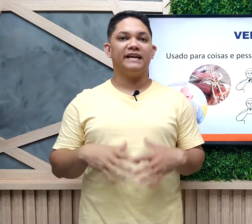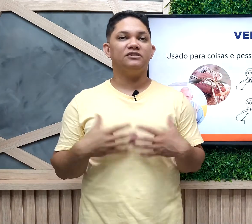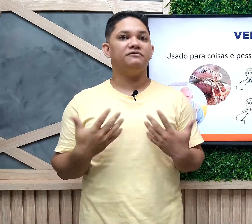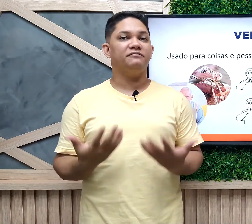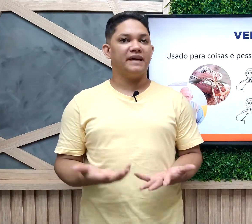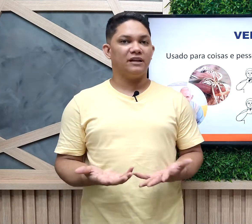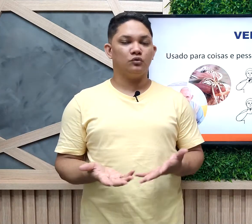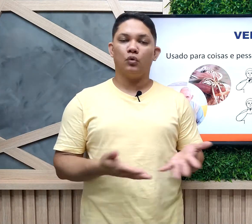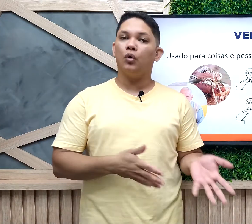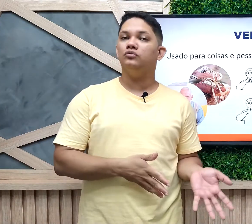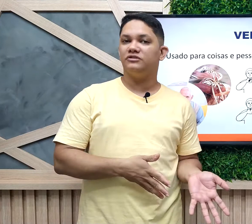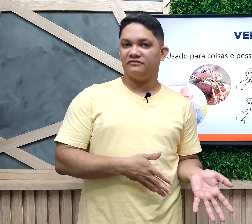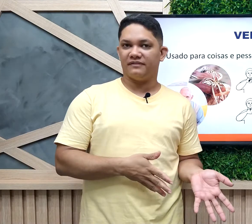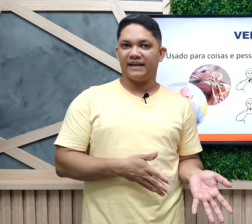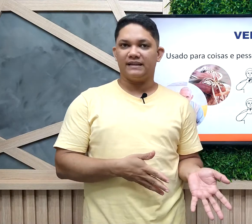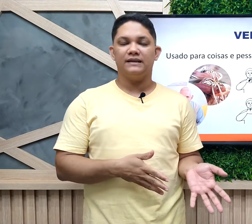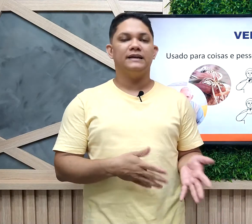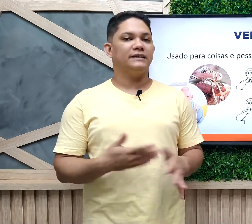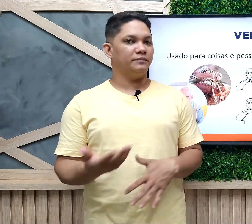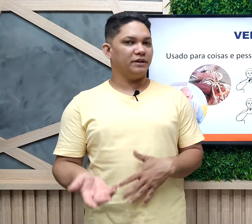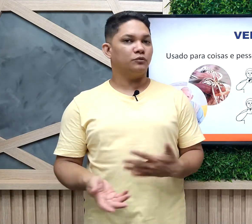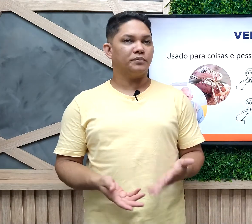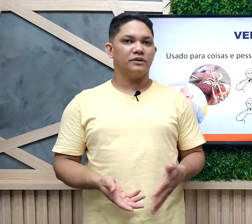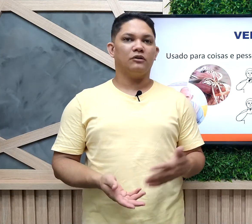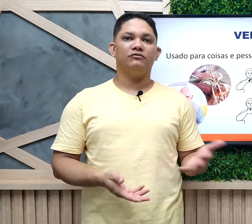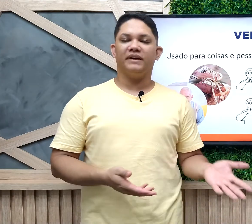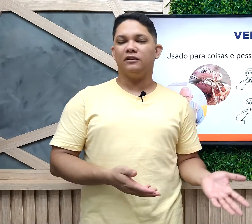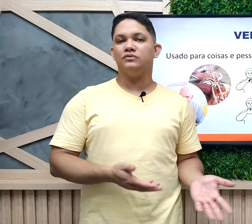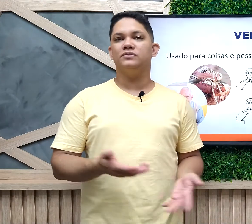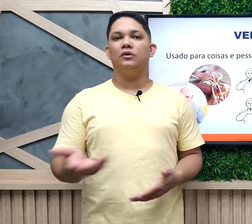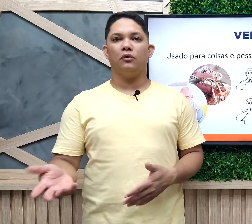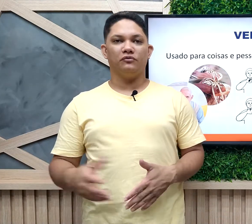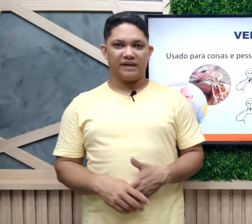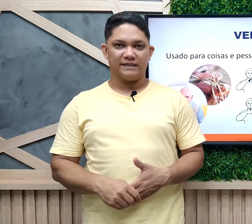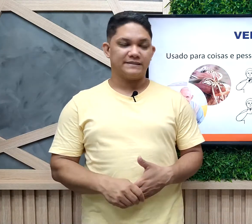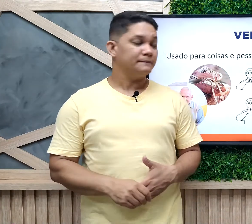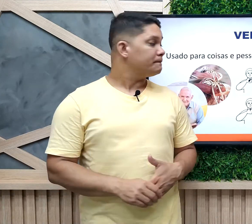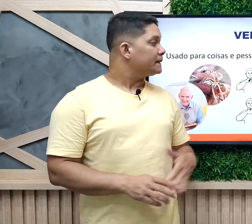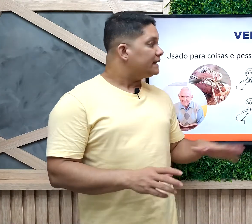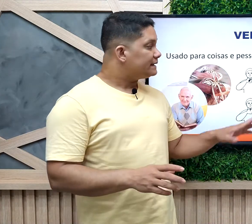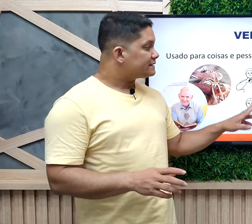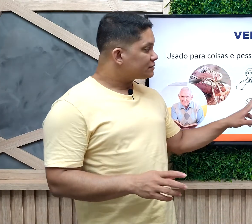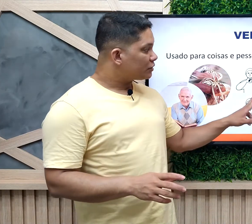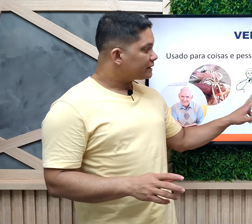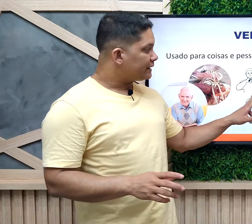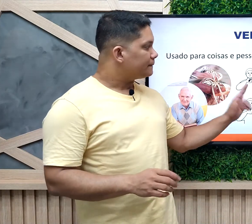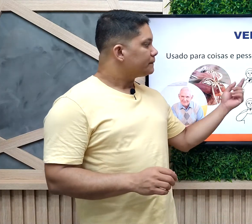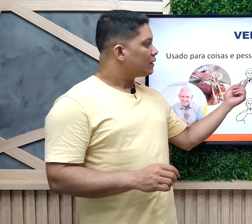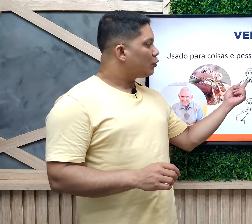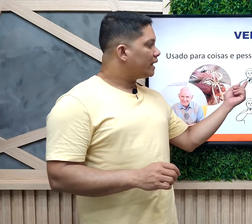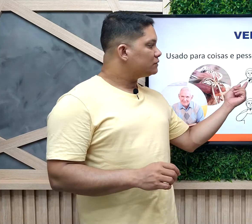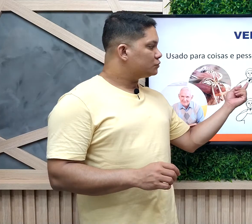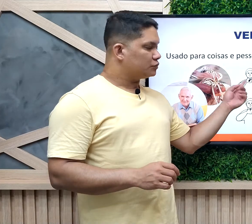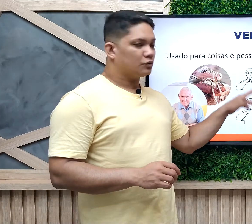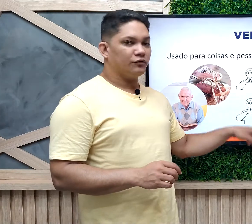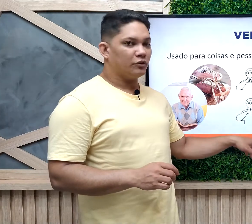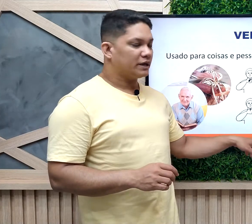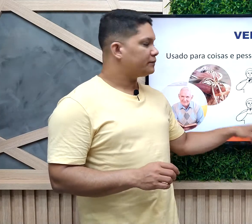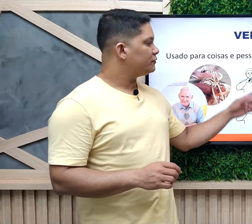de velho ou de velha, também no plural, velhos ou velhas. Só que, conforme